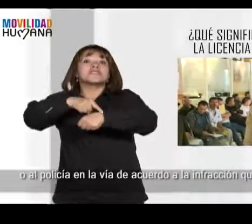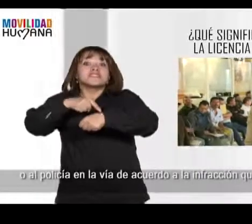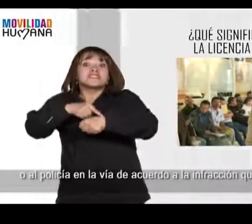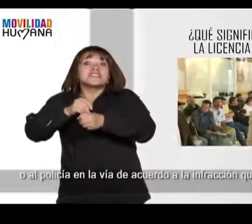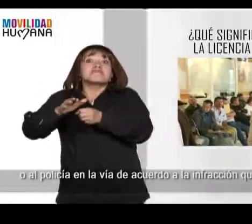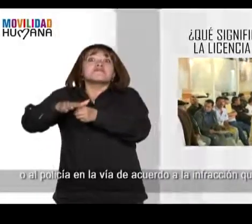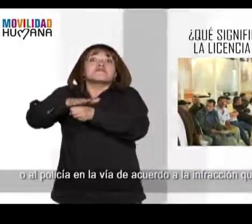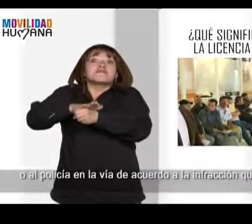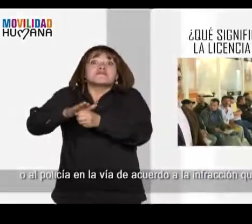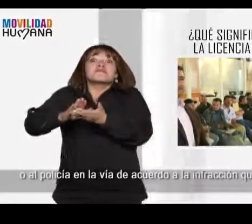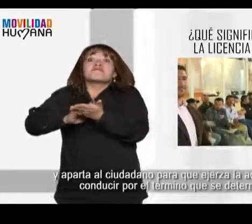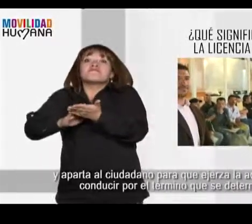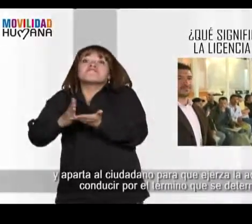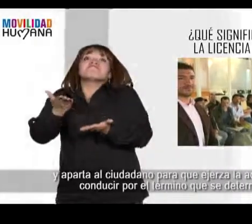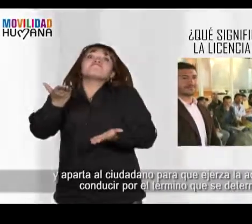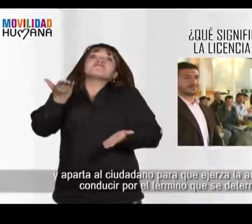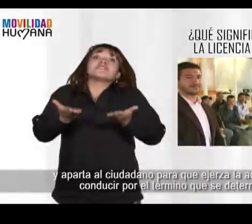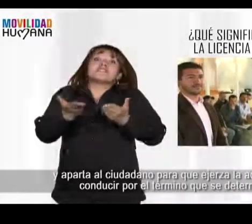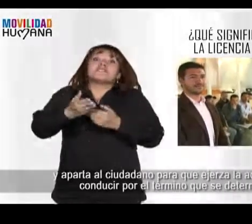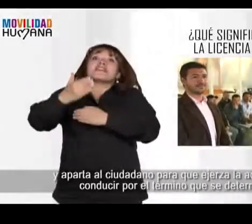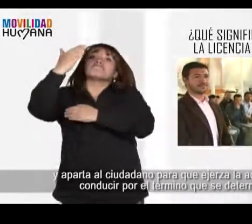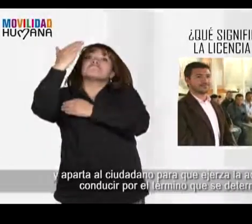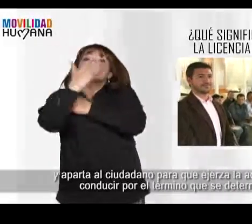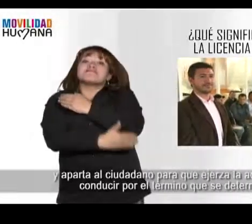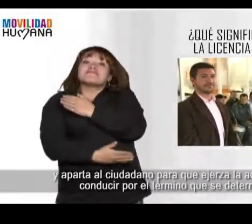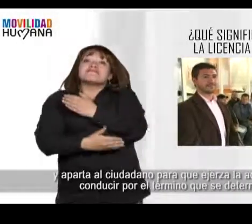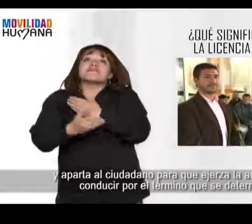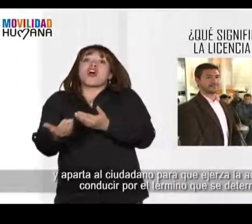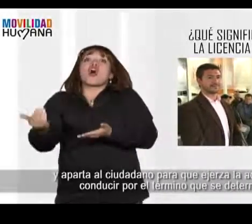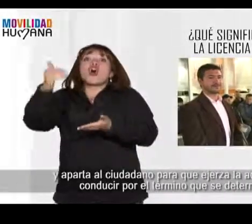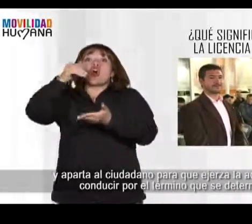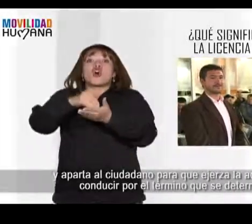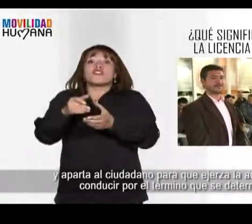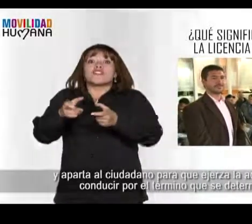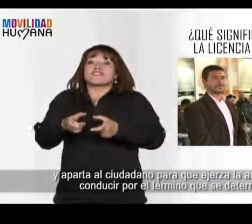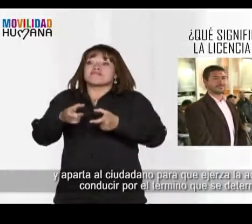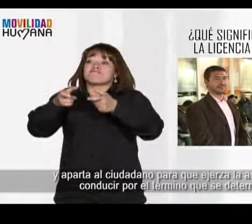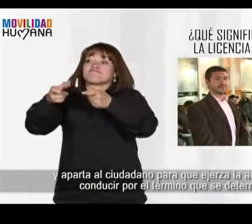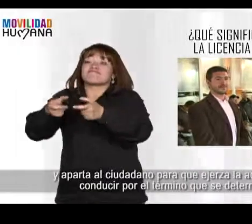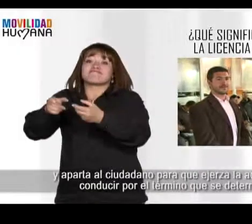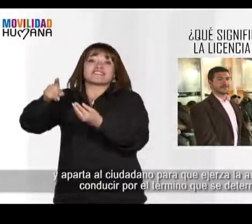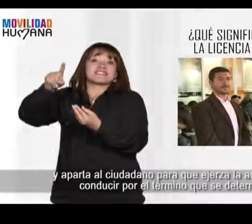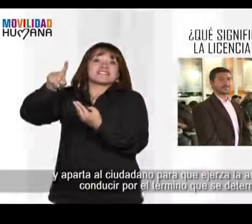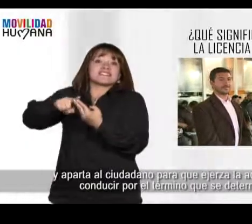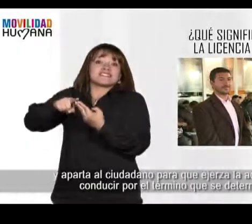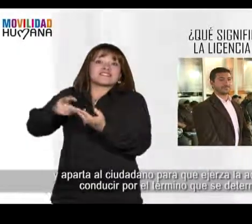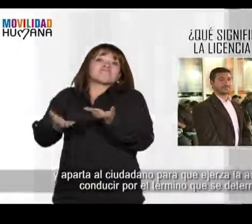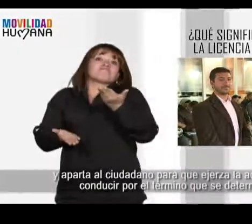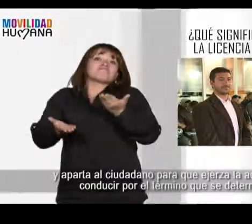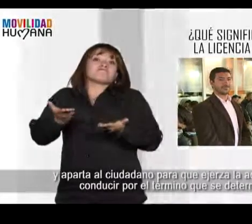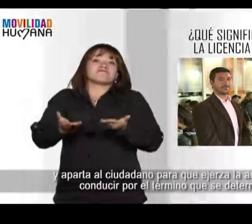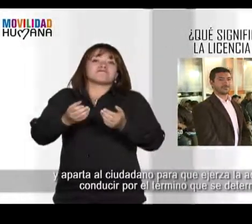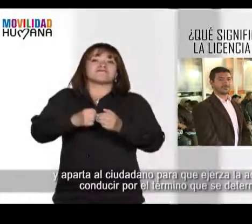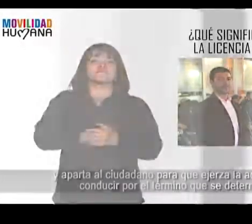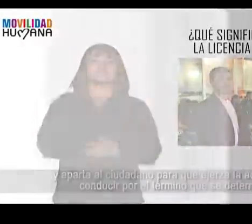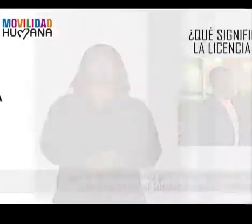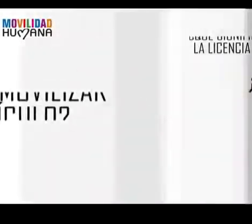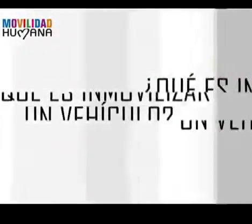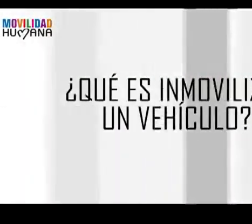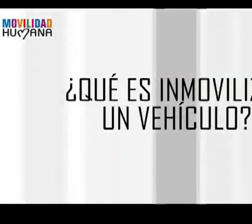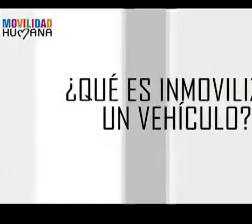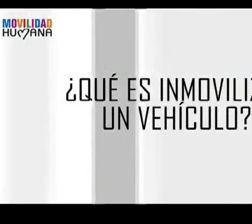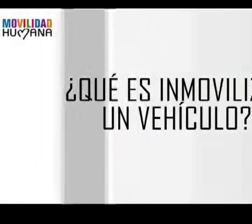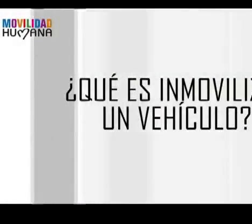acuerdo a la infracción que se cometa y aparta al ciudadano para que ejerza la actividad de conducir por el término que se determine.